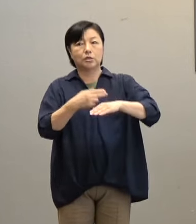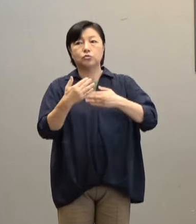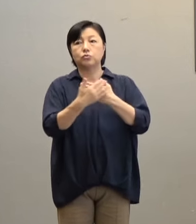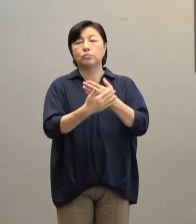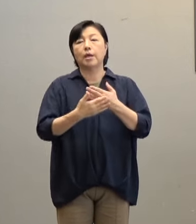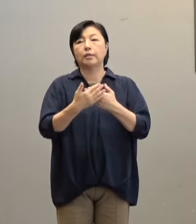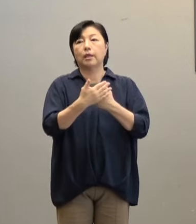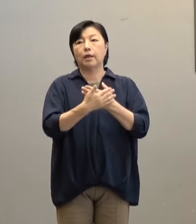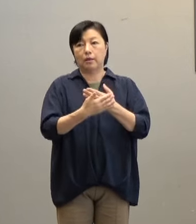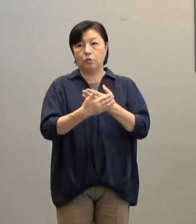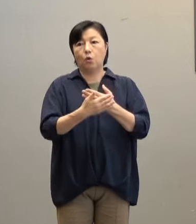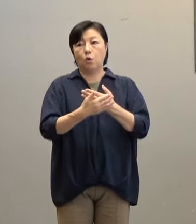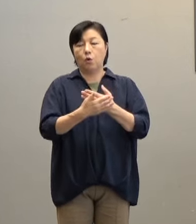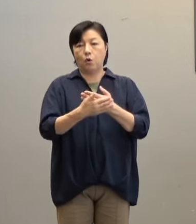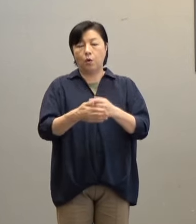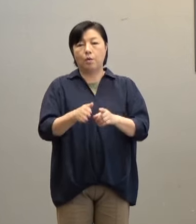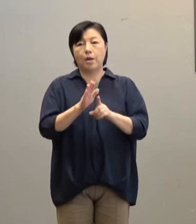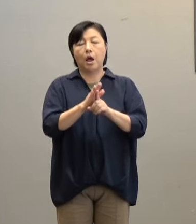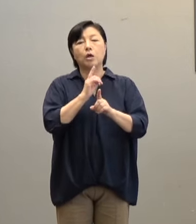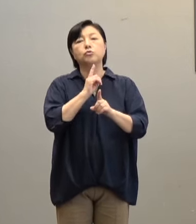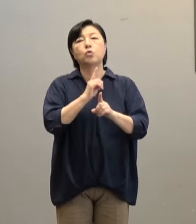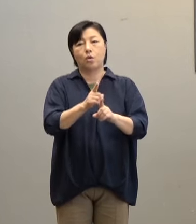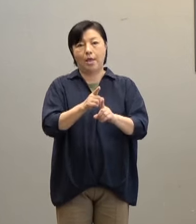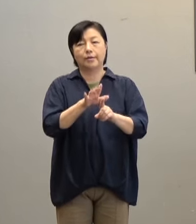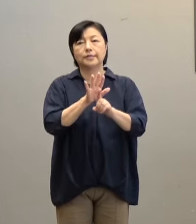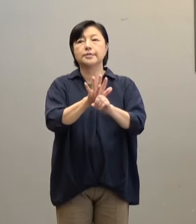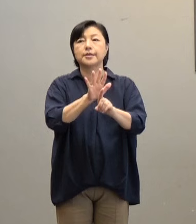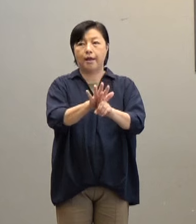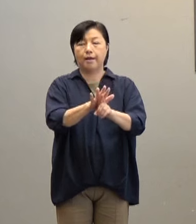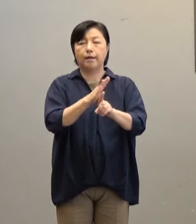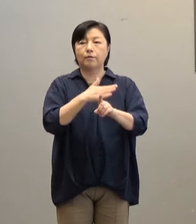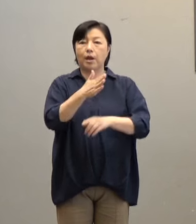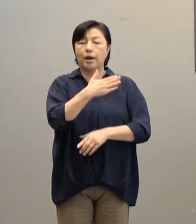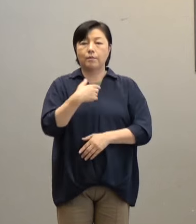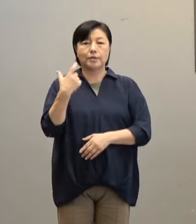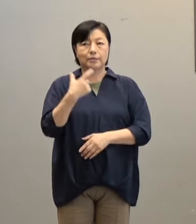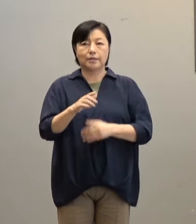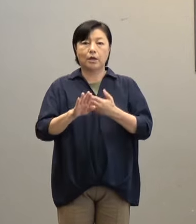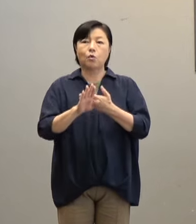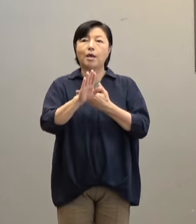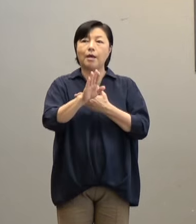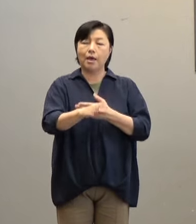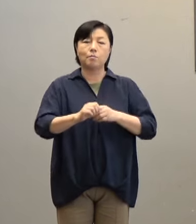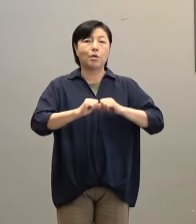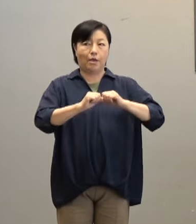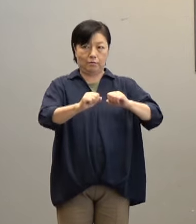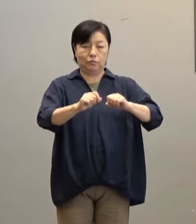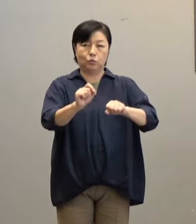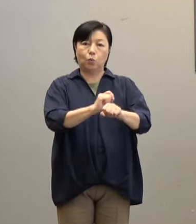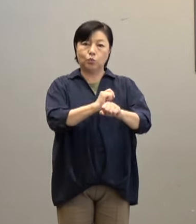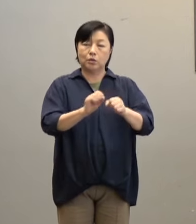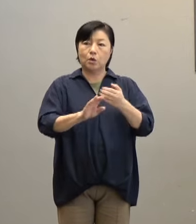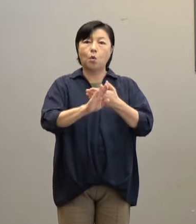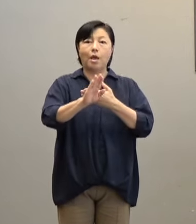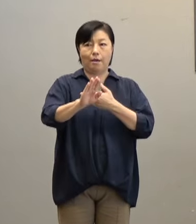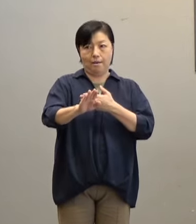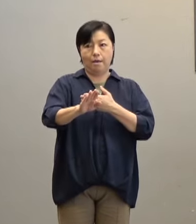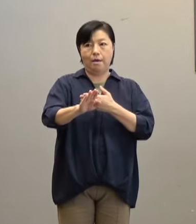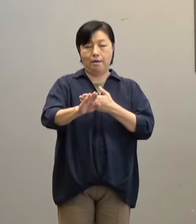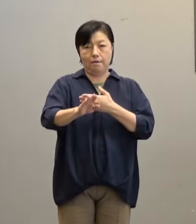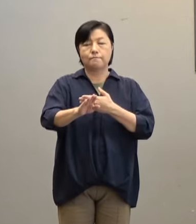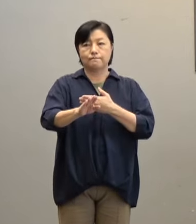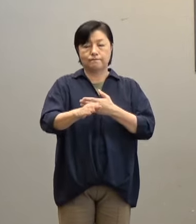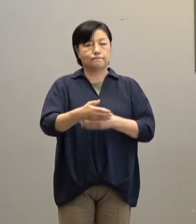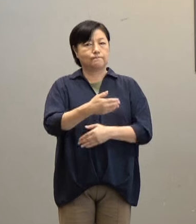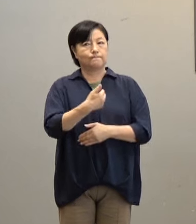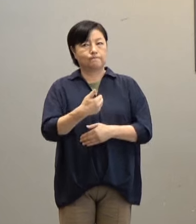ですね、あの助言支援、まあ、こうした部分をですね、我々としてはですね、しっかりこれからもやっていく、まあ、あの特にこれから重要性が高まっているだろう